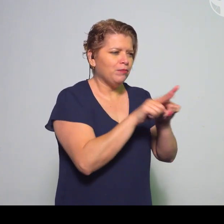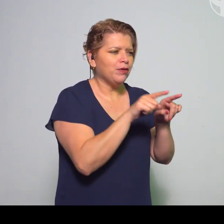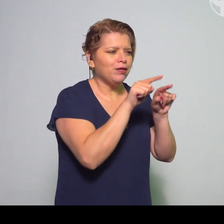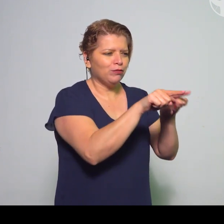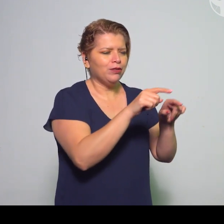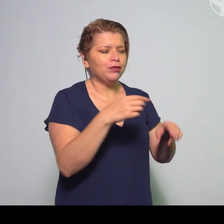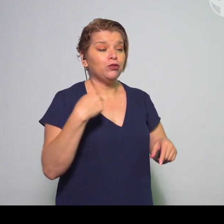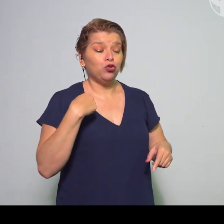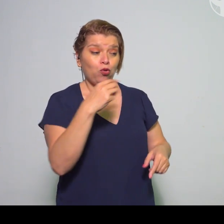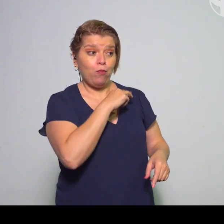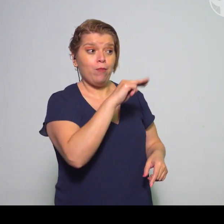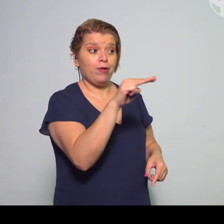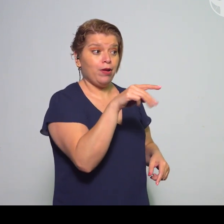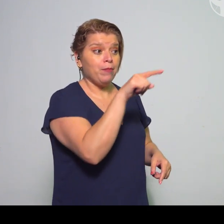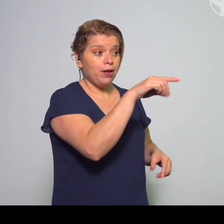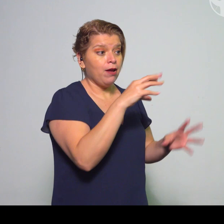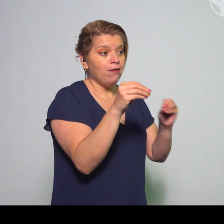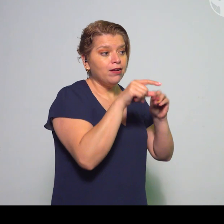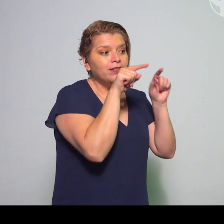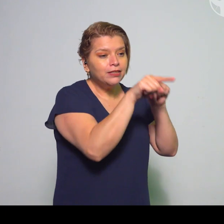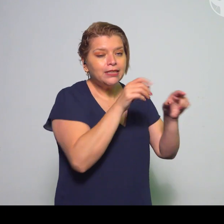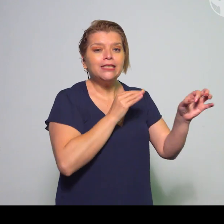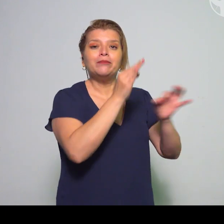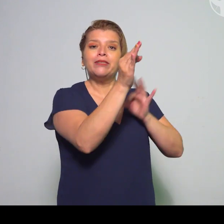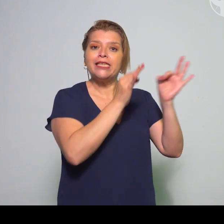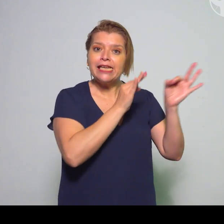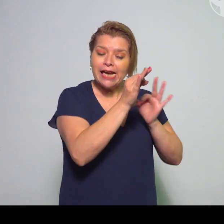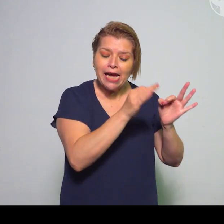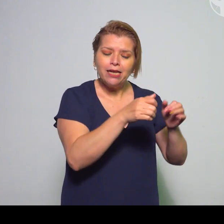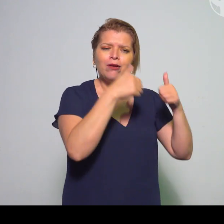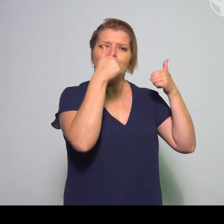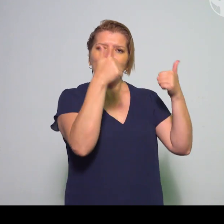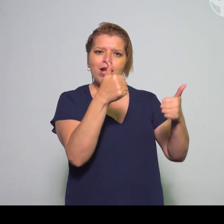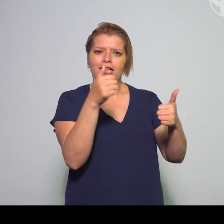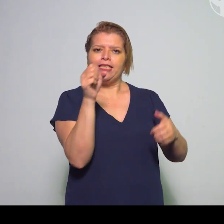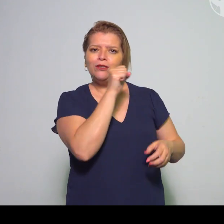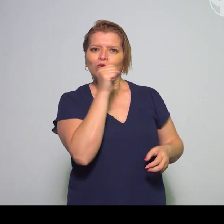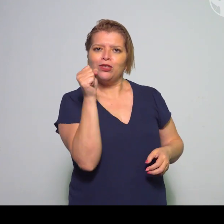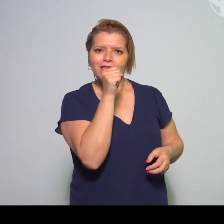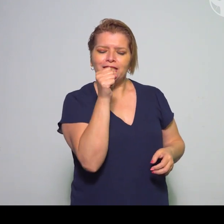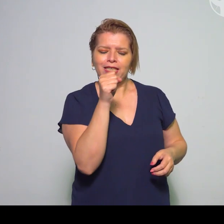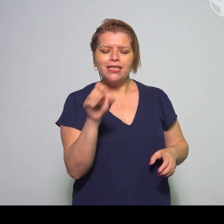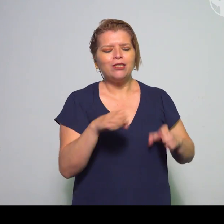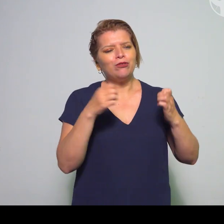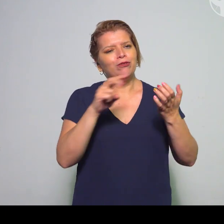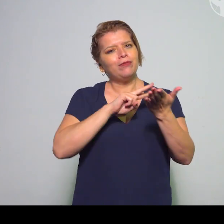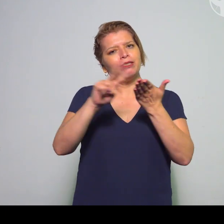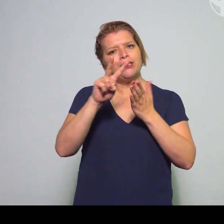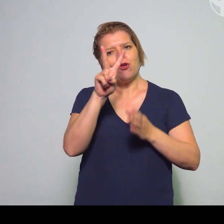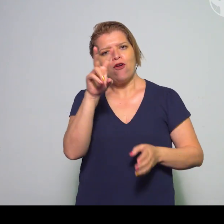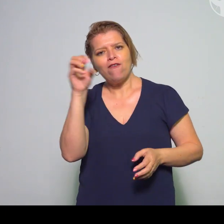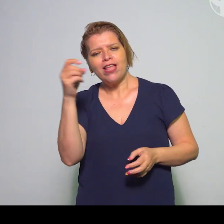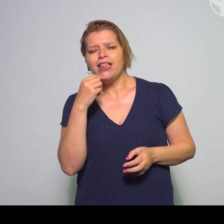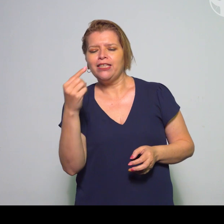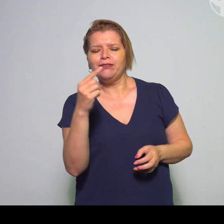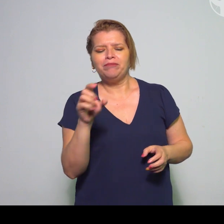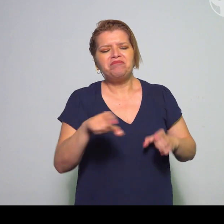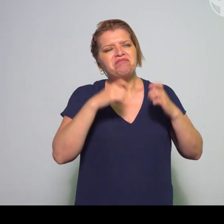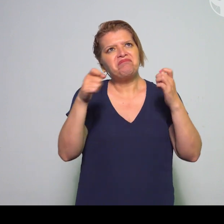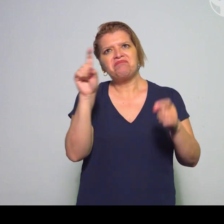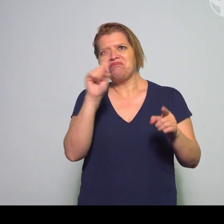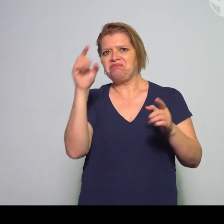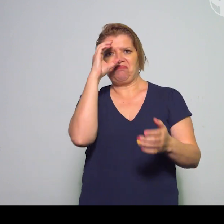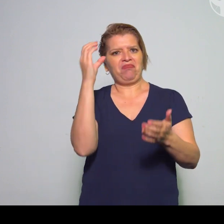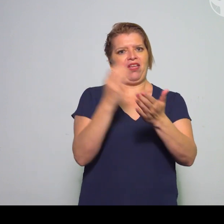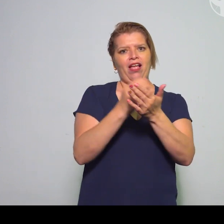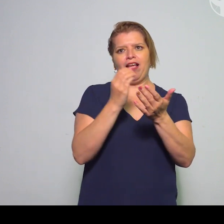sido enviado para hablar contigo y darte estas buenas nuevas. Y el versículo 20 nos dice: pero